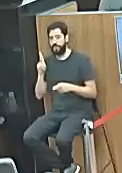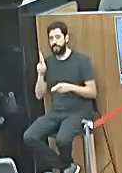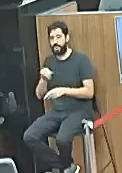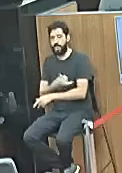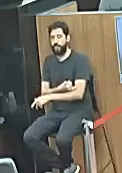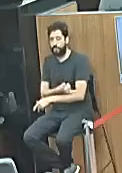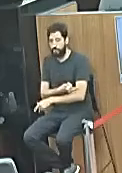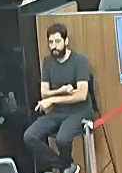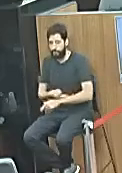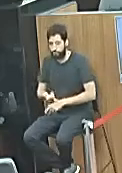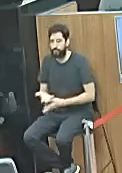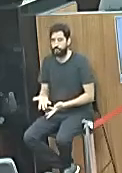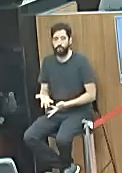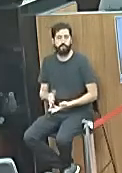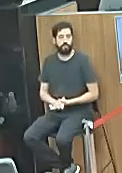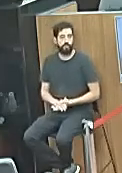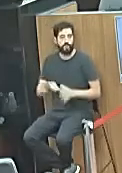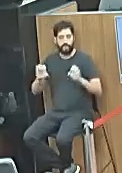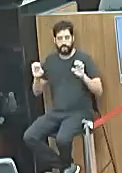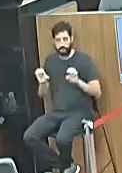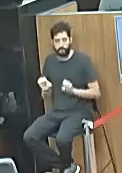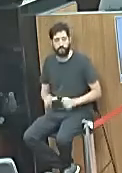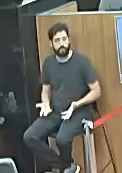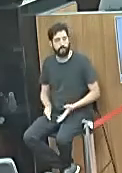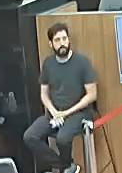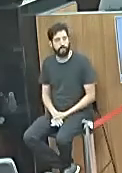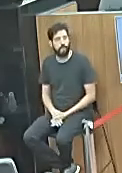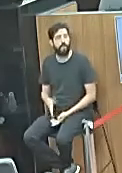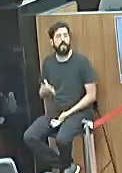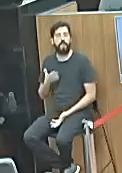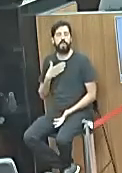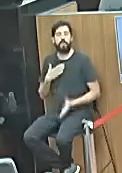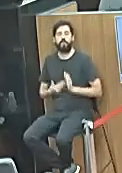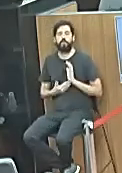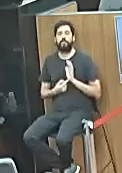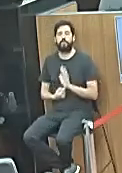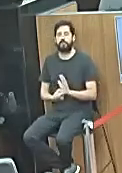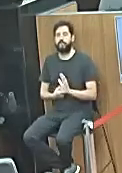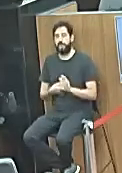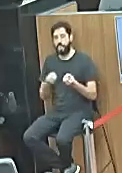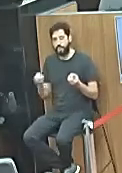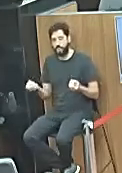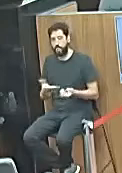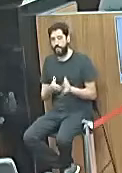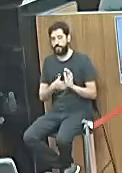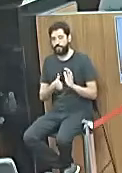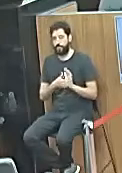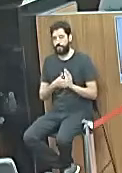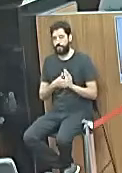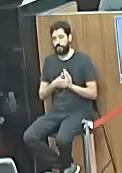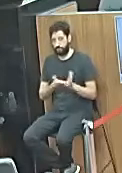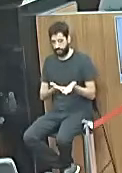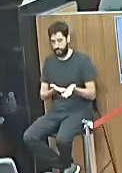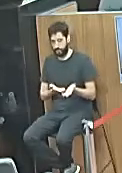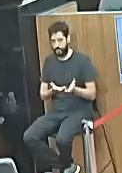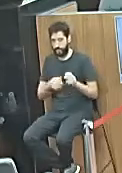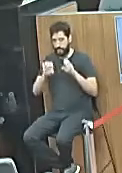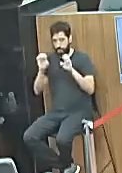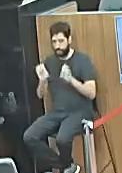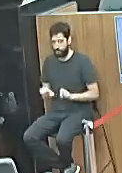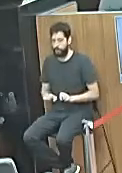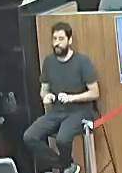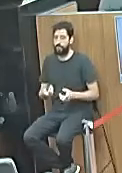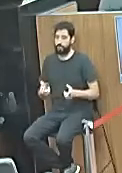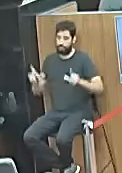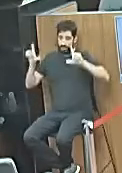acham por bem apresentar uma porta uma proposta de inovação envolvendo a infraestrutura e sinalização é o